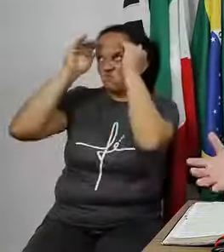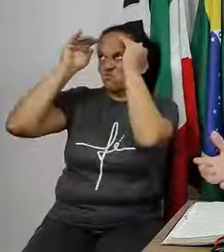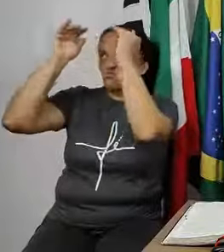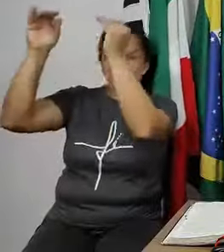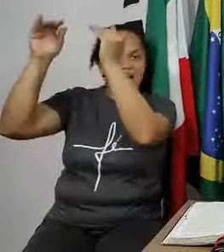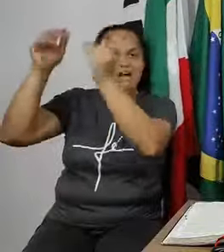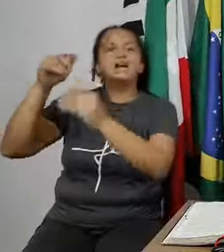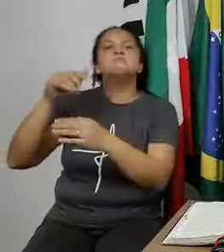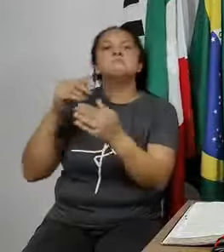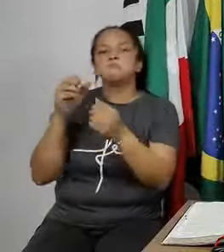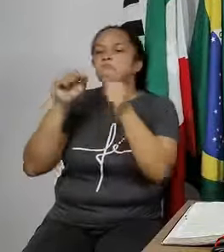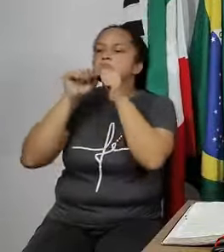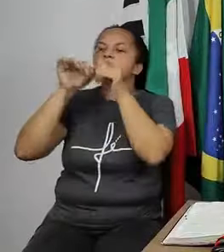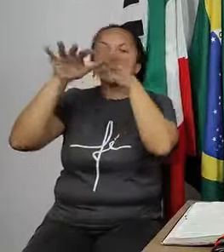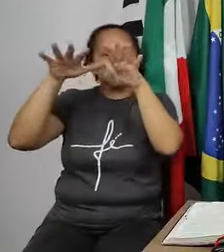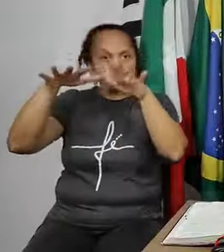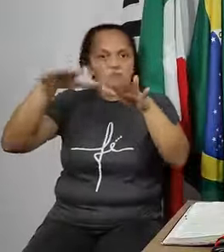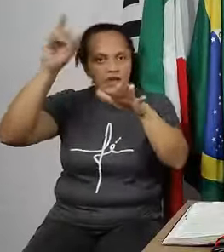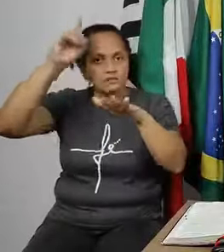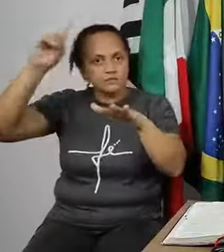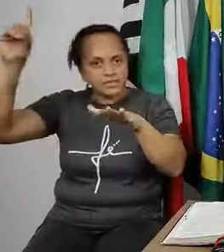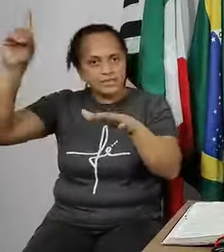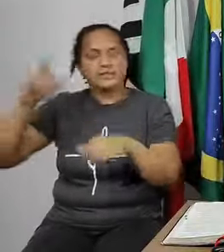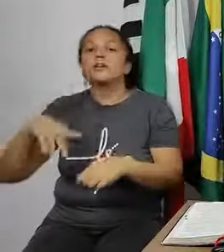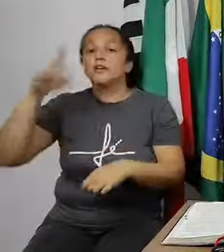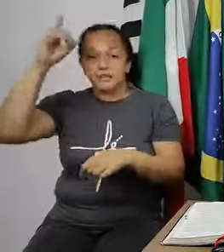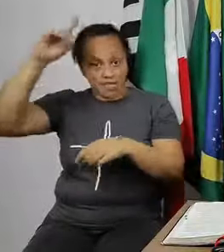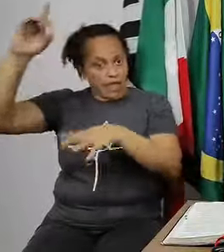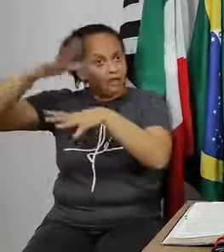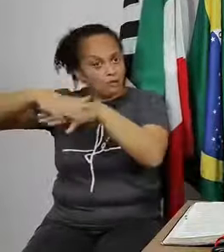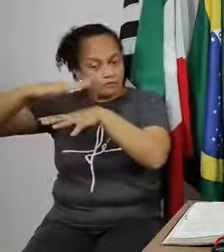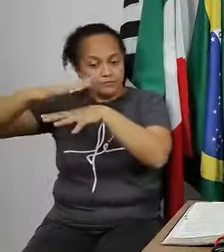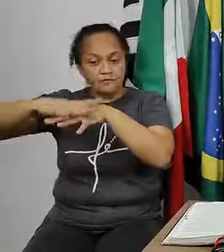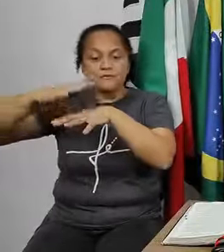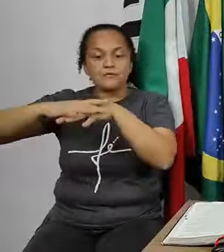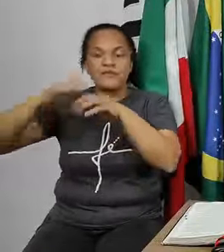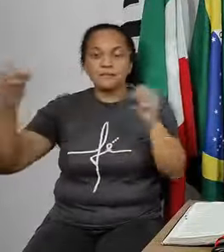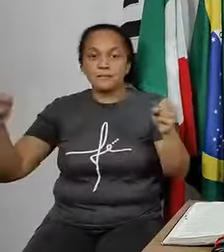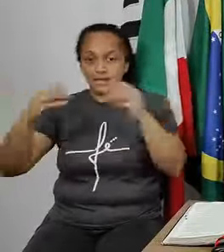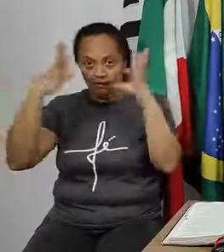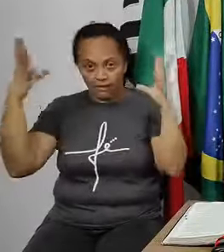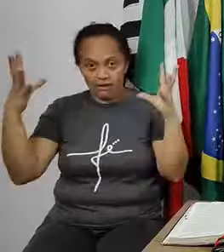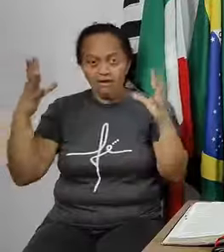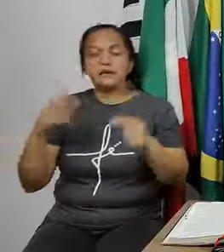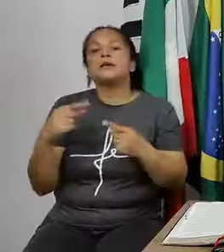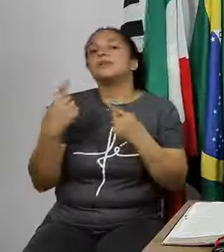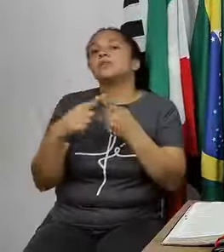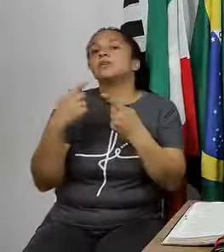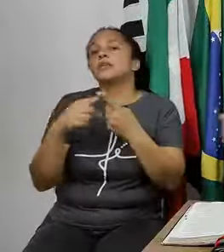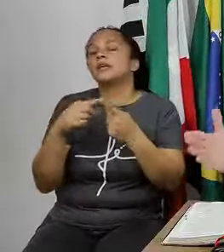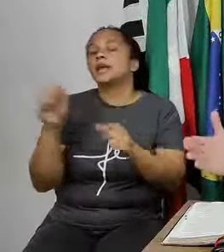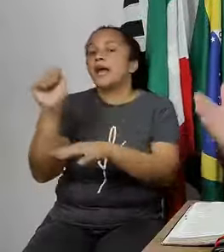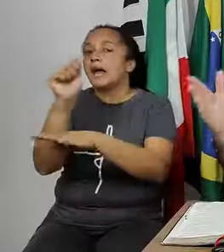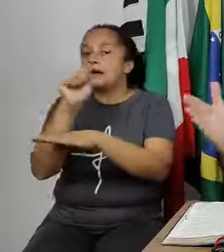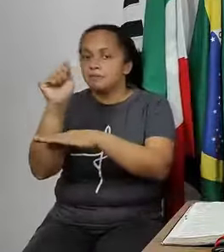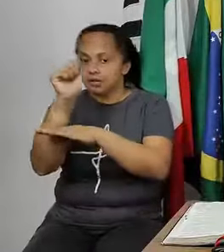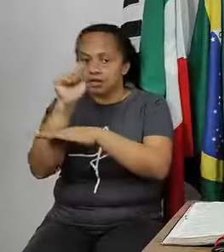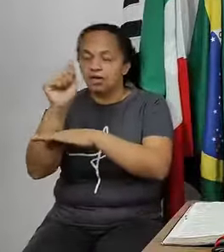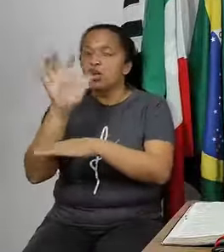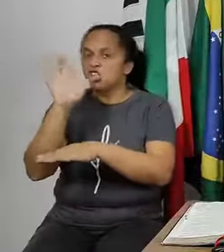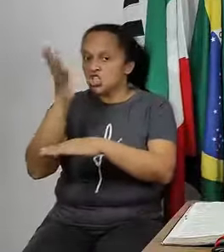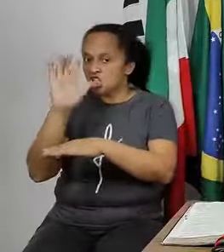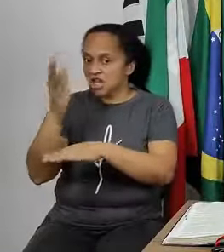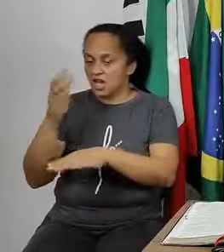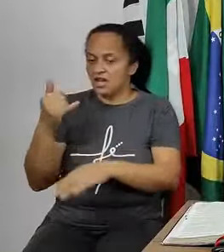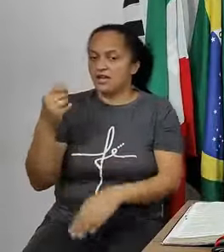anos de idade ele teve o filho da promessa. Foi um milagre que Deus operou, né, no útero de uma senhora de